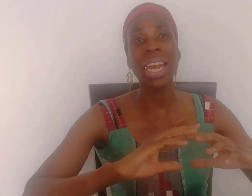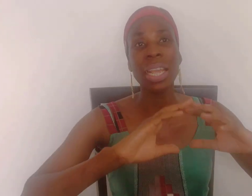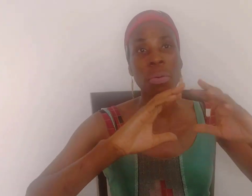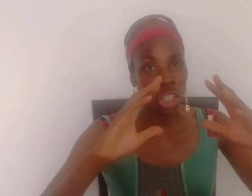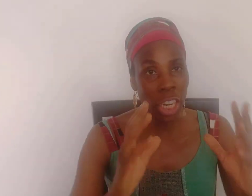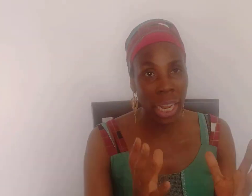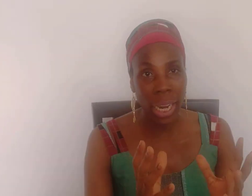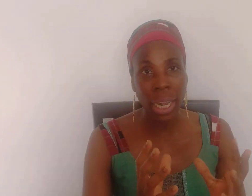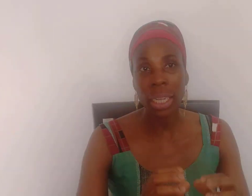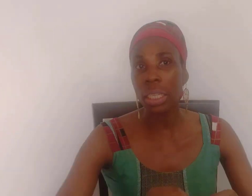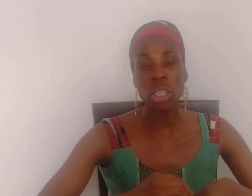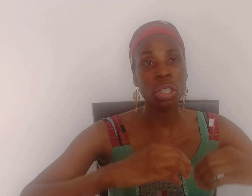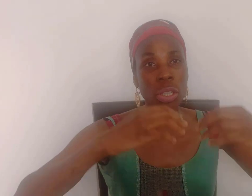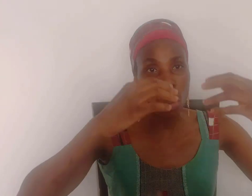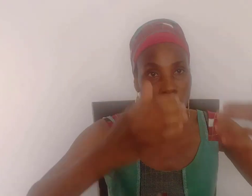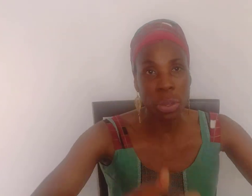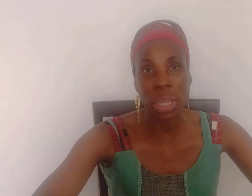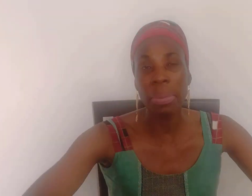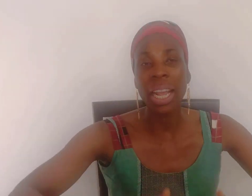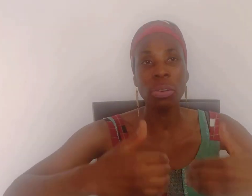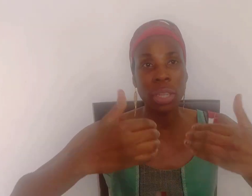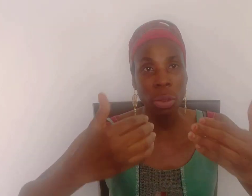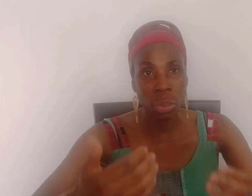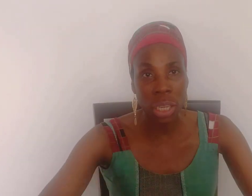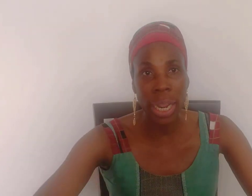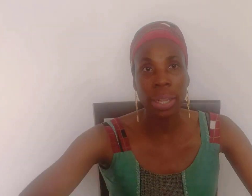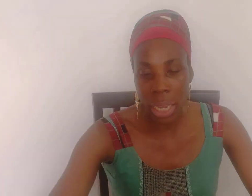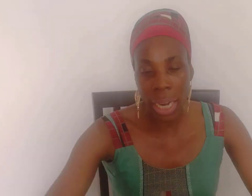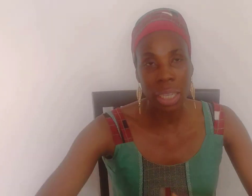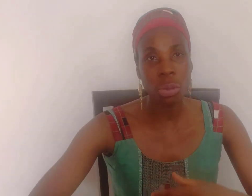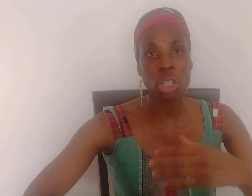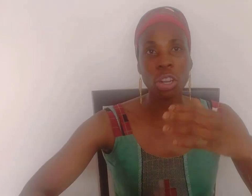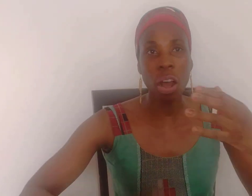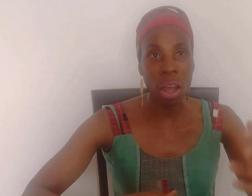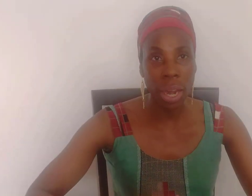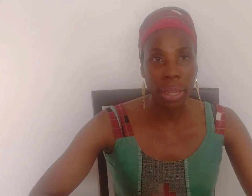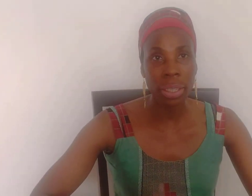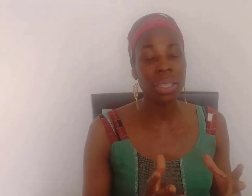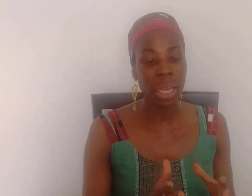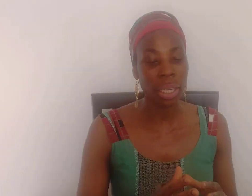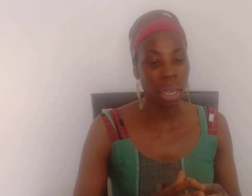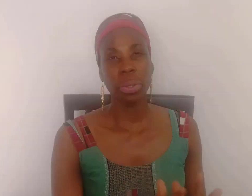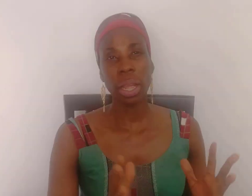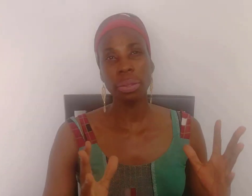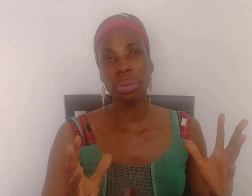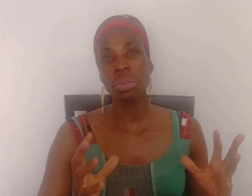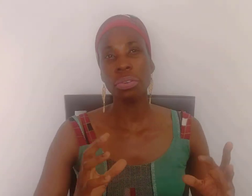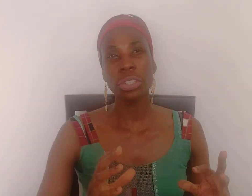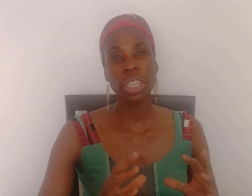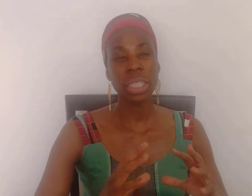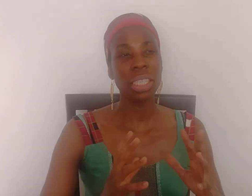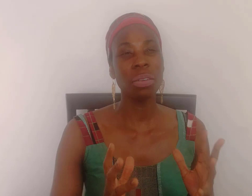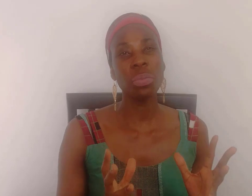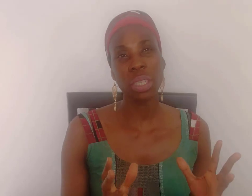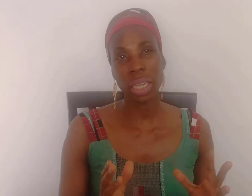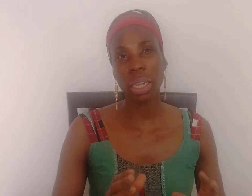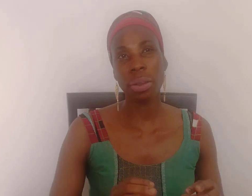lei genérica que diz que todo moçambicano tem o direito de ter acesso à escola, etc. Portanto, nós assistimos aqui